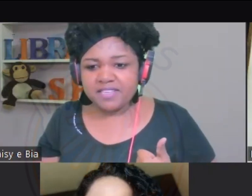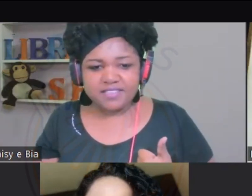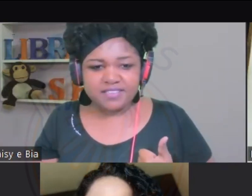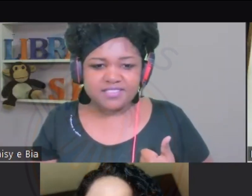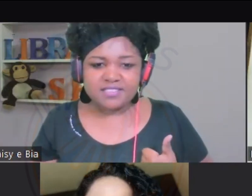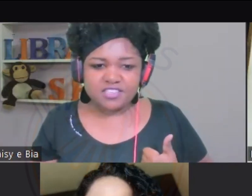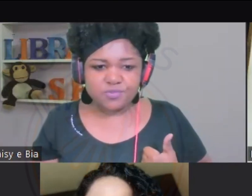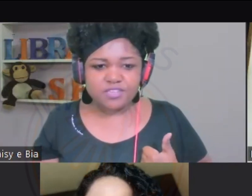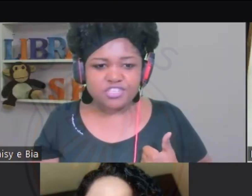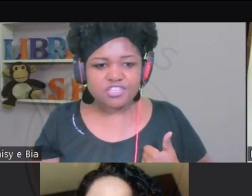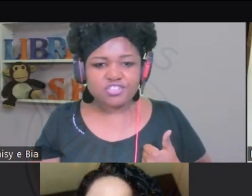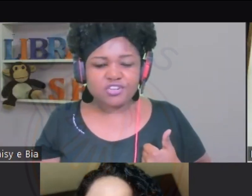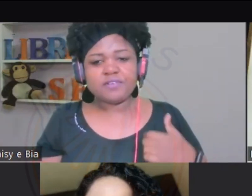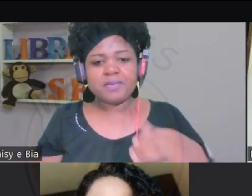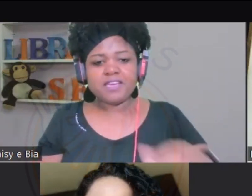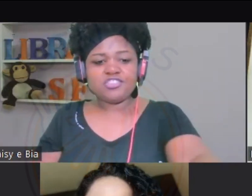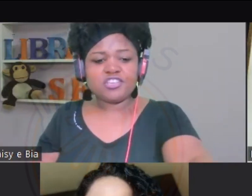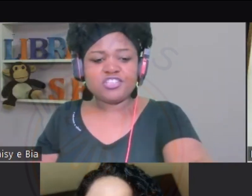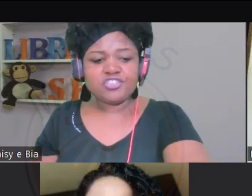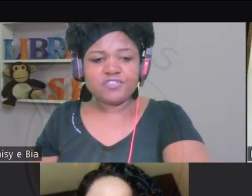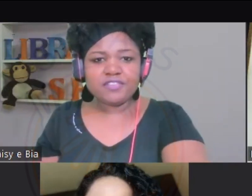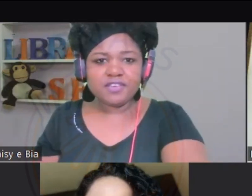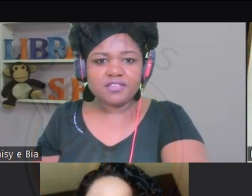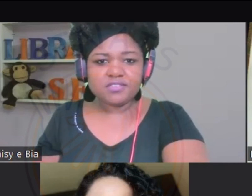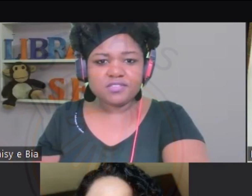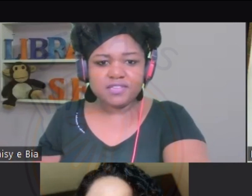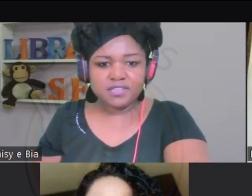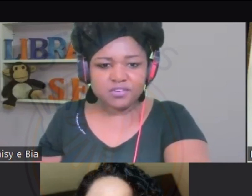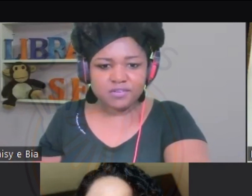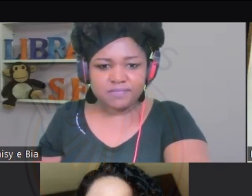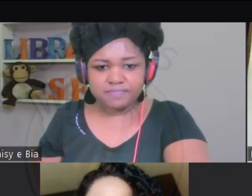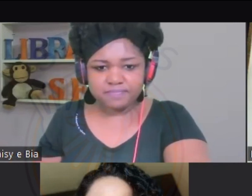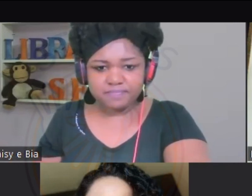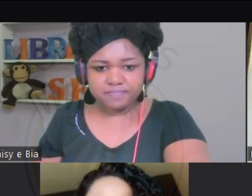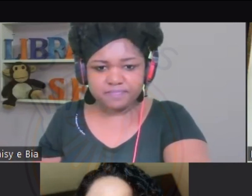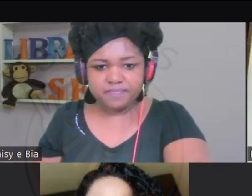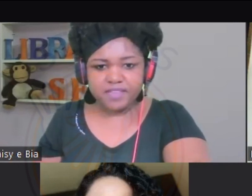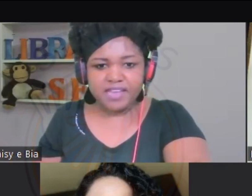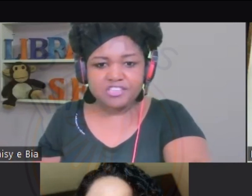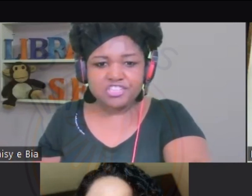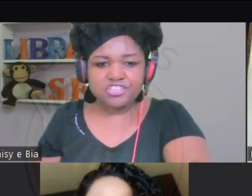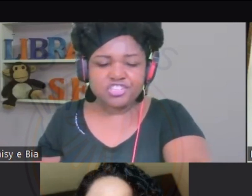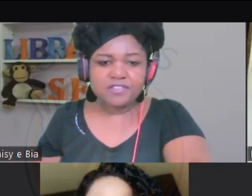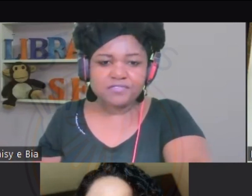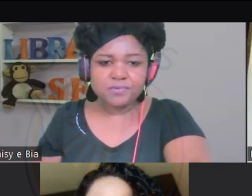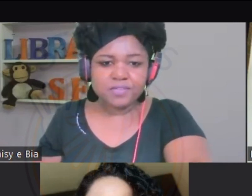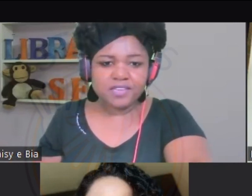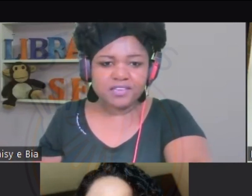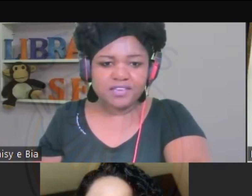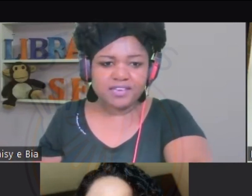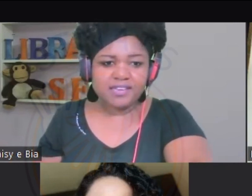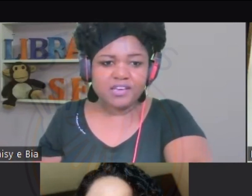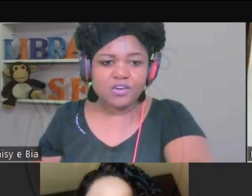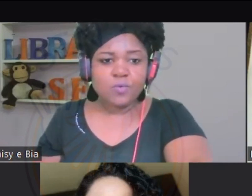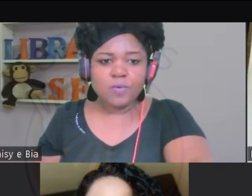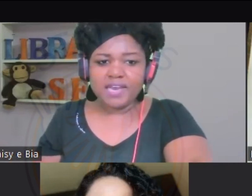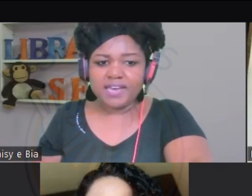amanhã estejam com a gente novamente, que a gente vai ver isso daqui, ó. A gente já viu o que é o